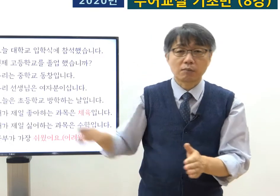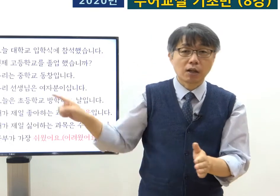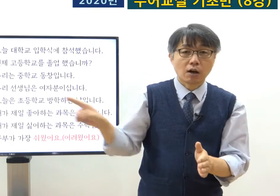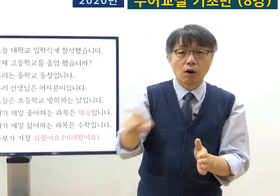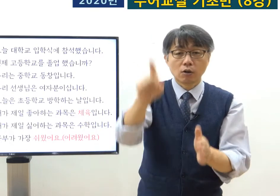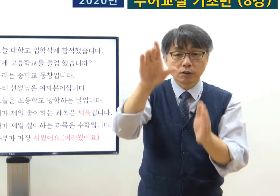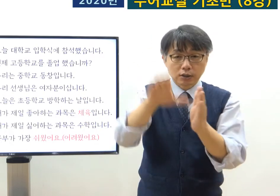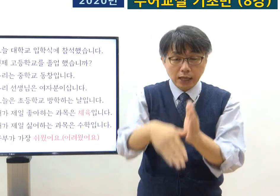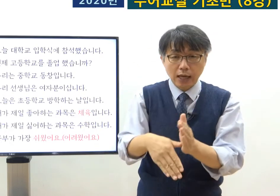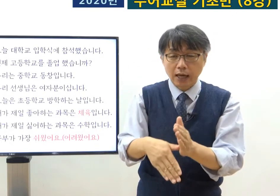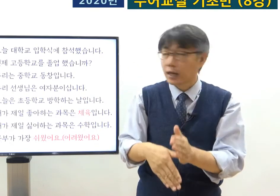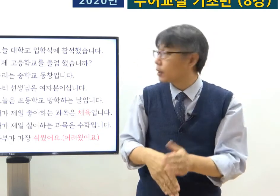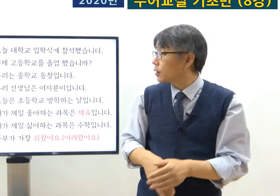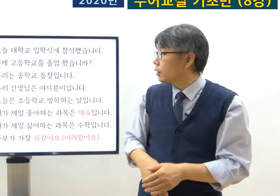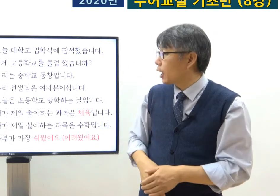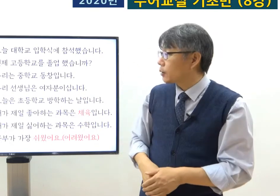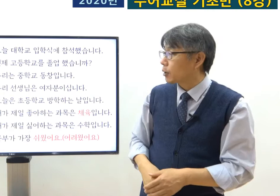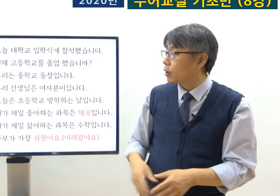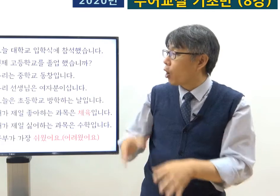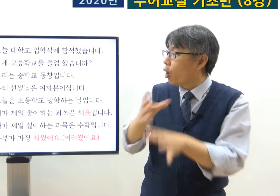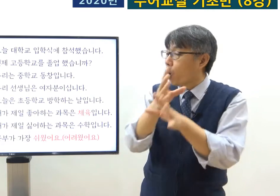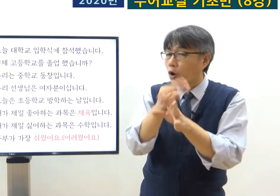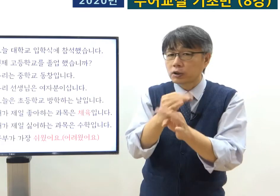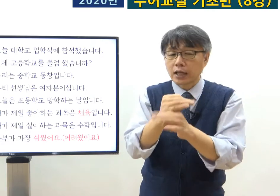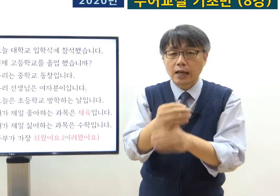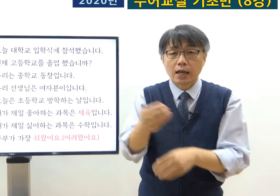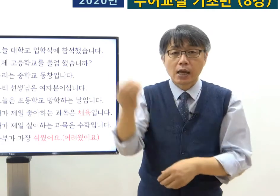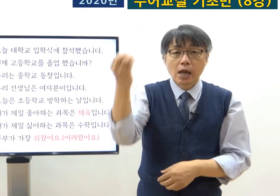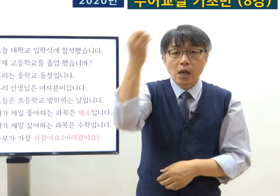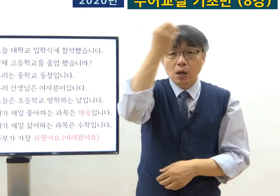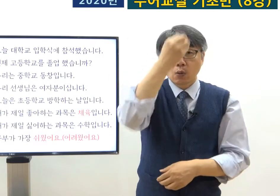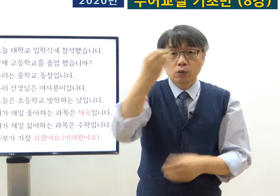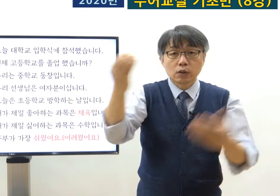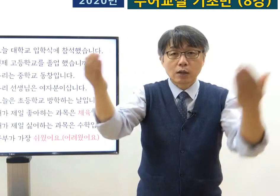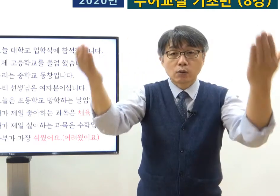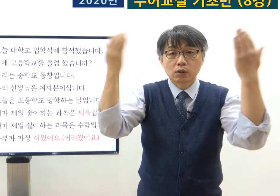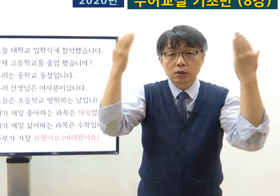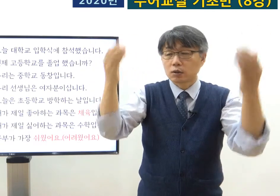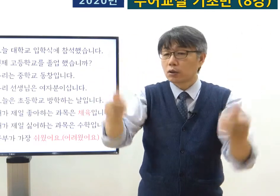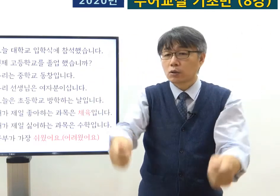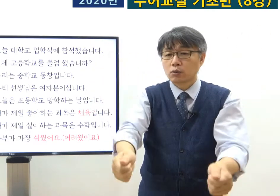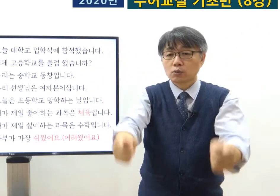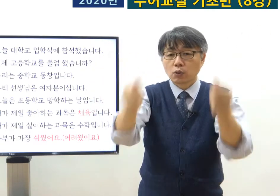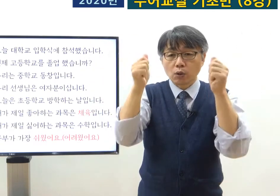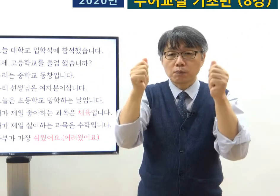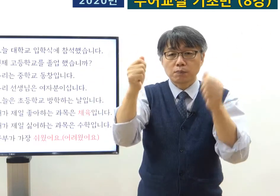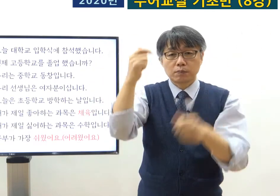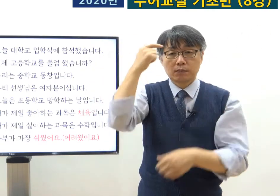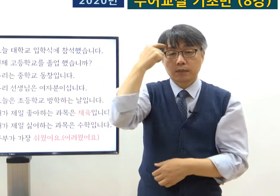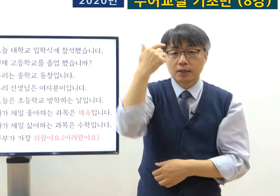합니다. 언제 아니면 언제 고등학교를